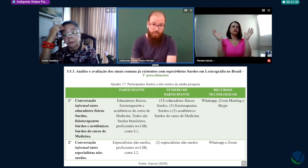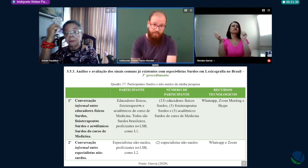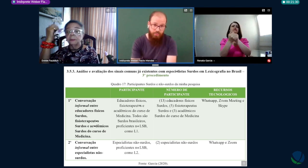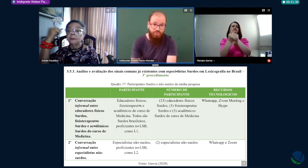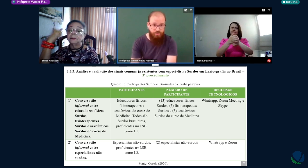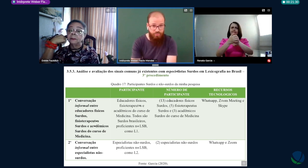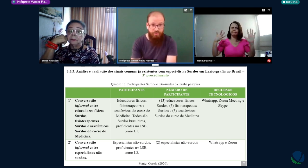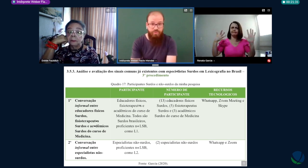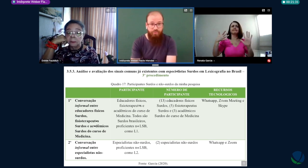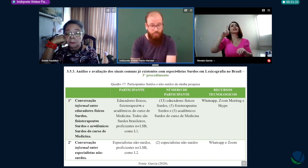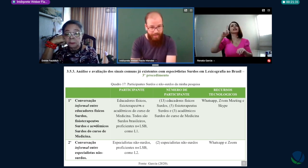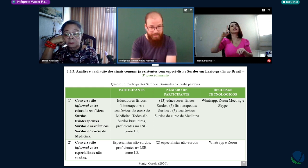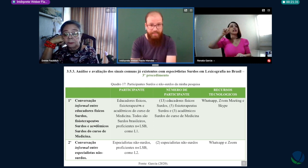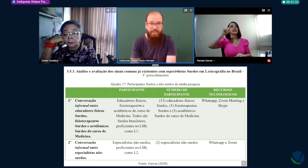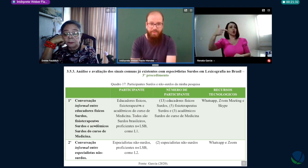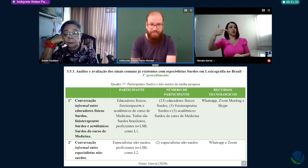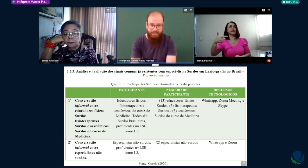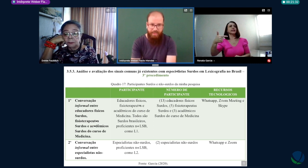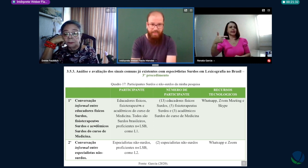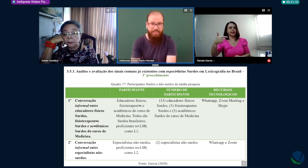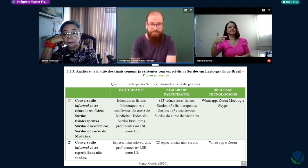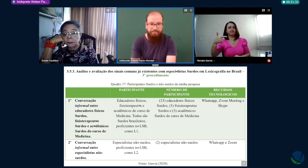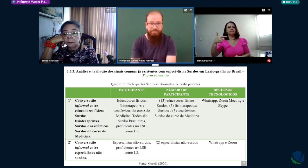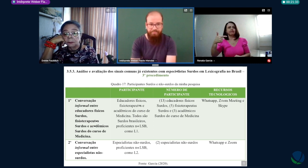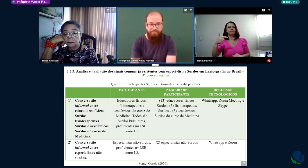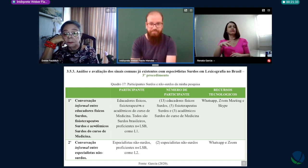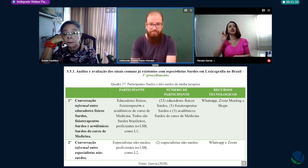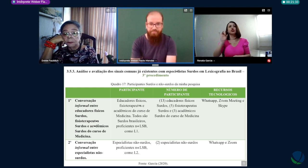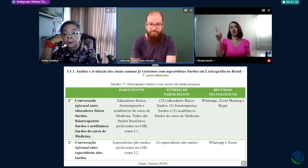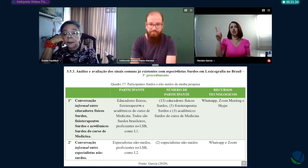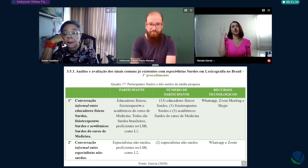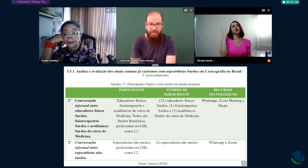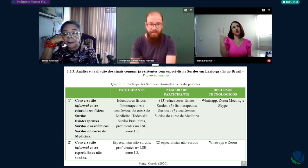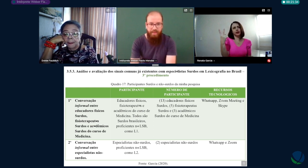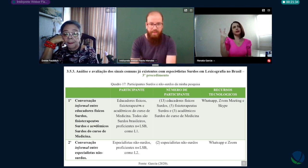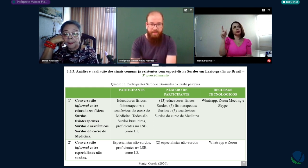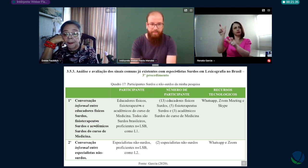dois não surdos, fluentes em língua de sinais,